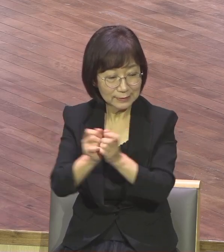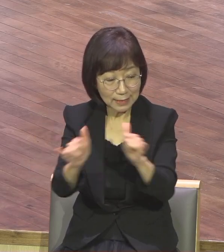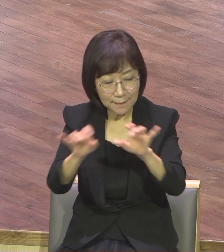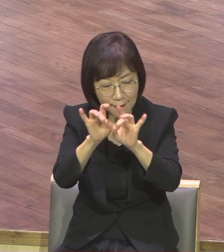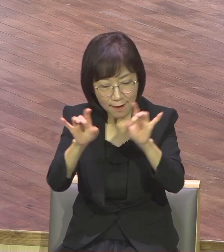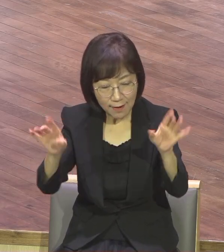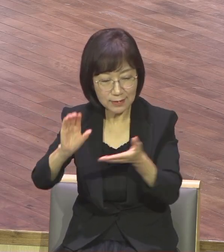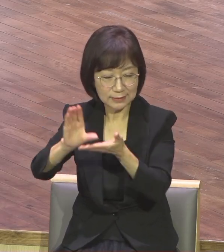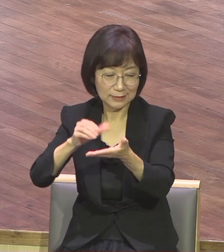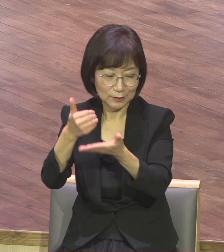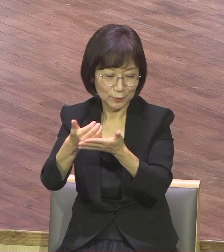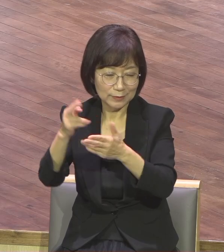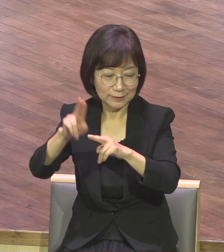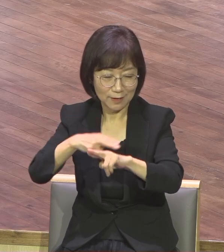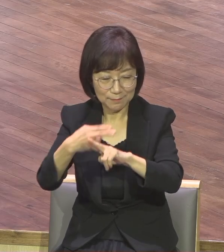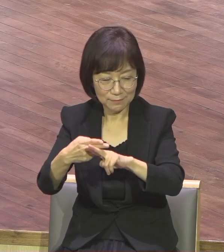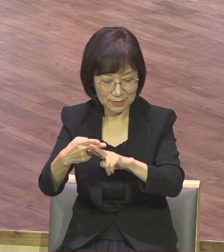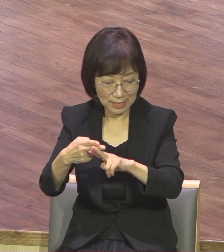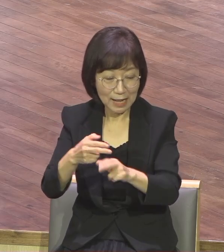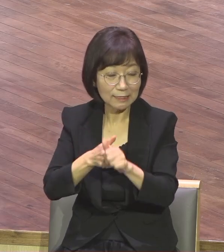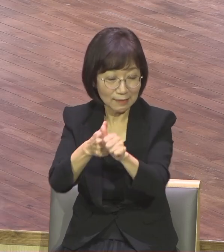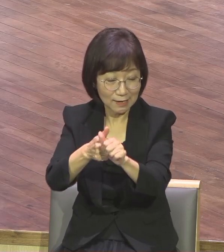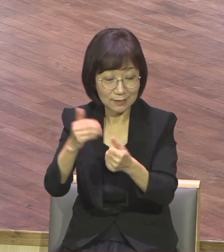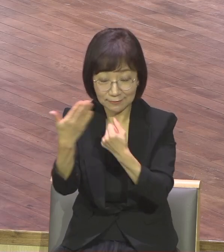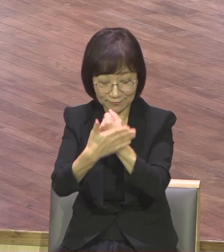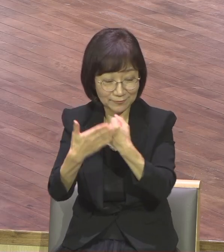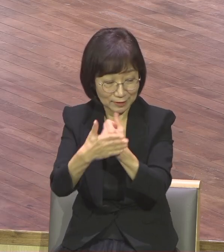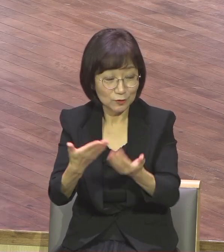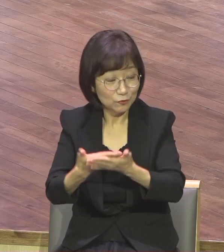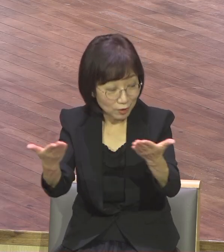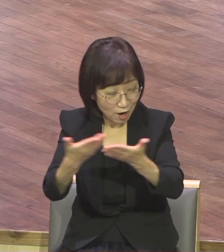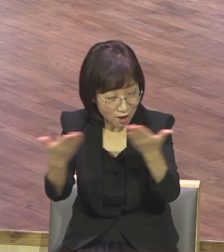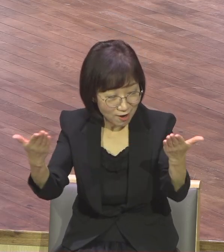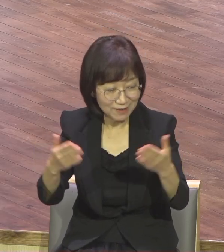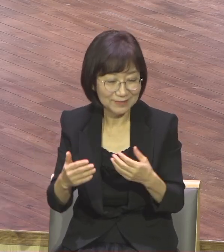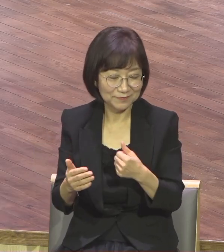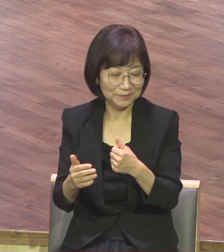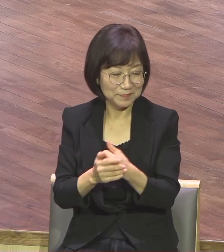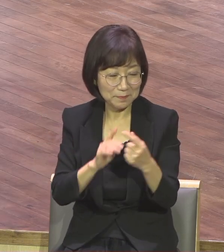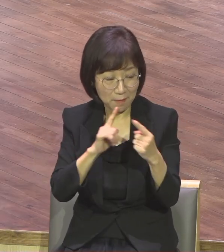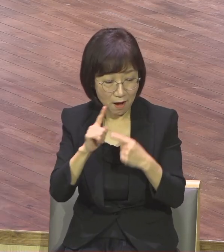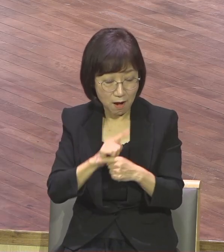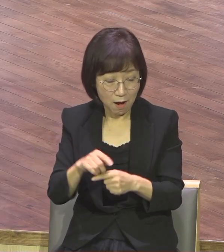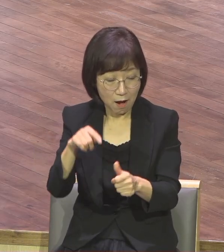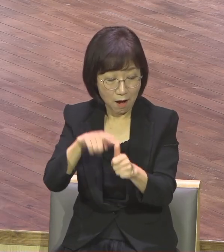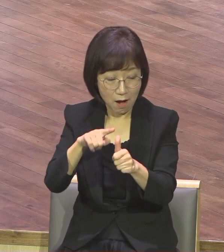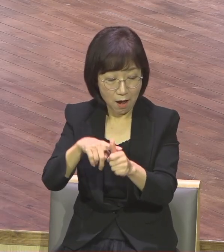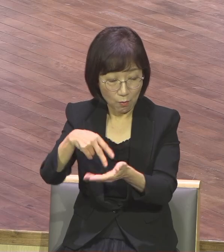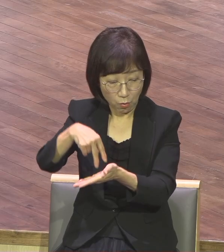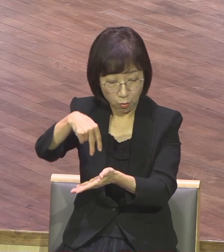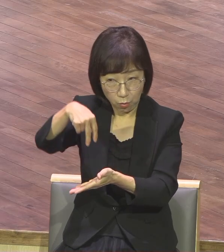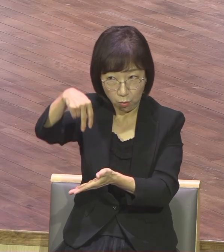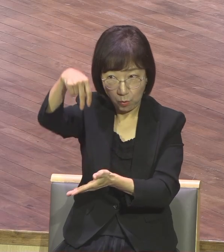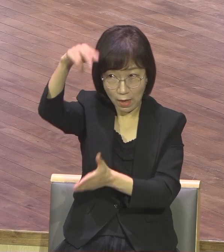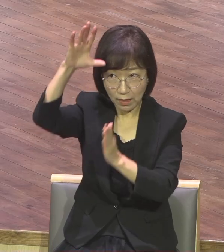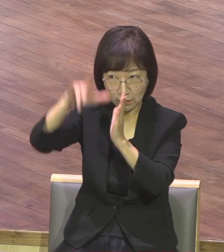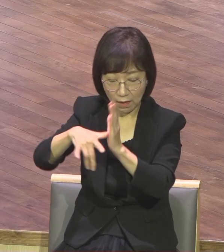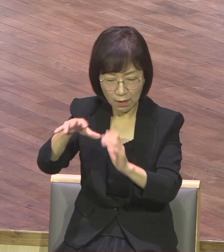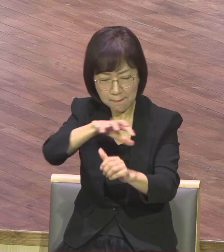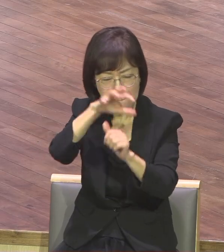각 사람에게 그리스도의 선물의 분량대로 은혜를 주셨나니 그러므로 이르기를 그가 위로 올라가실